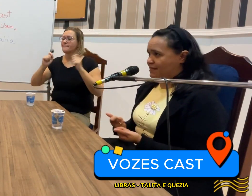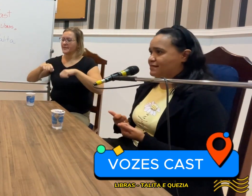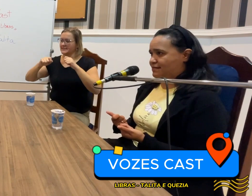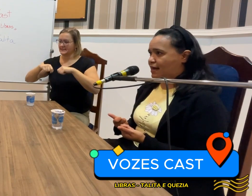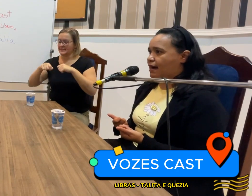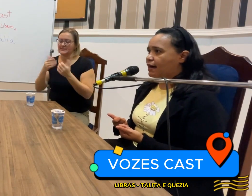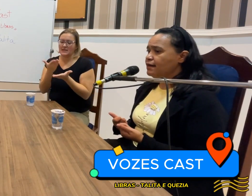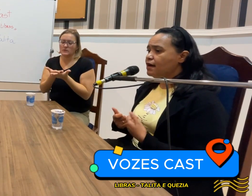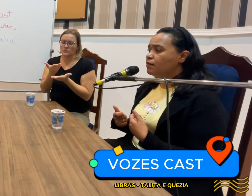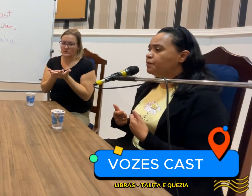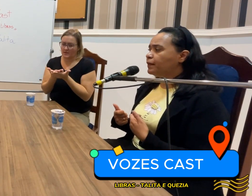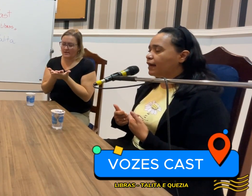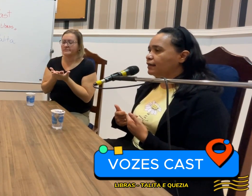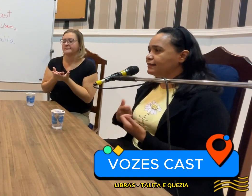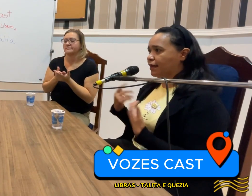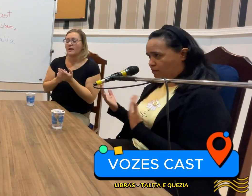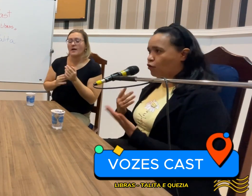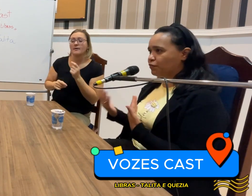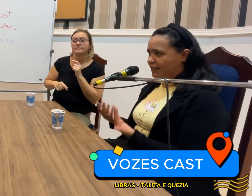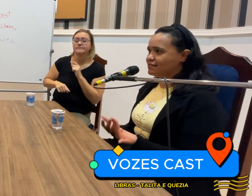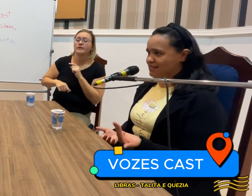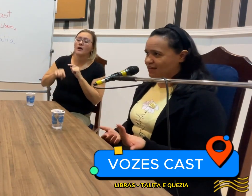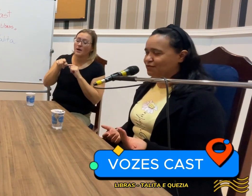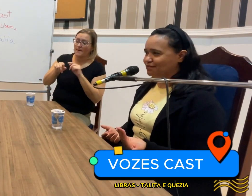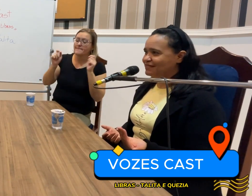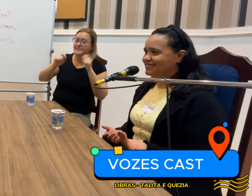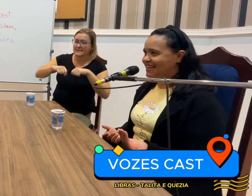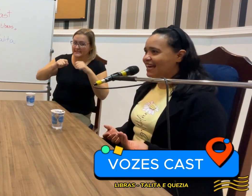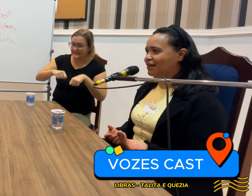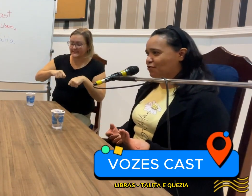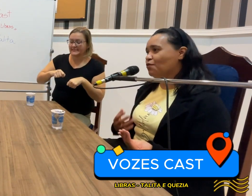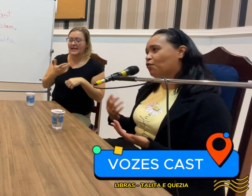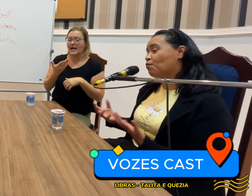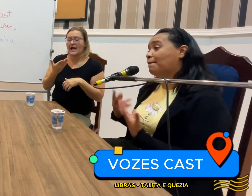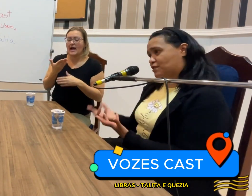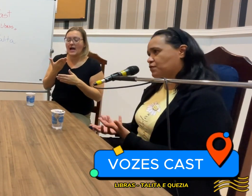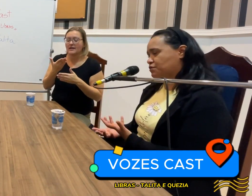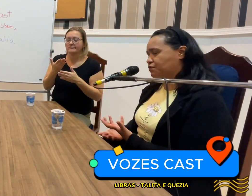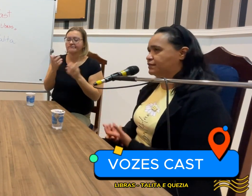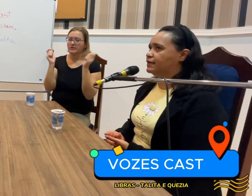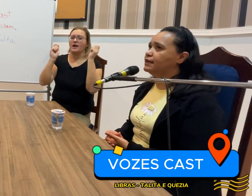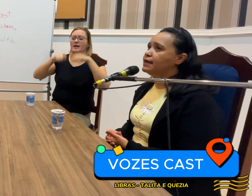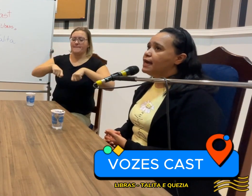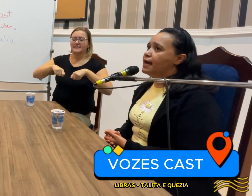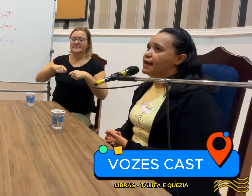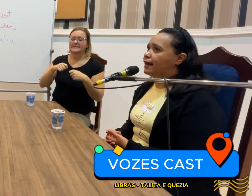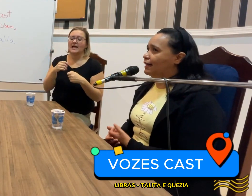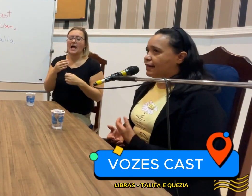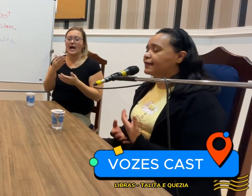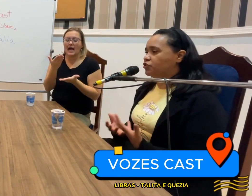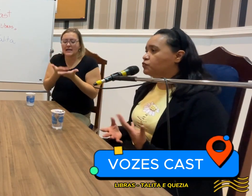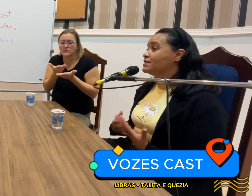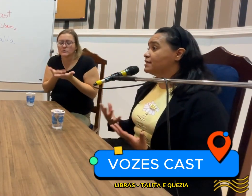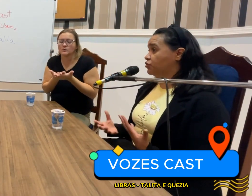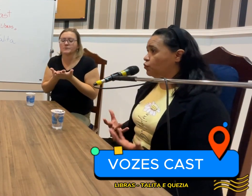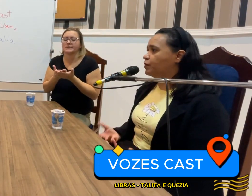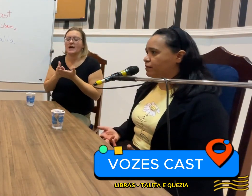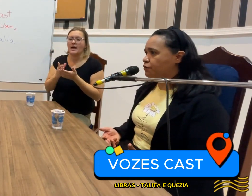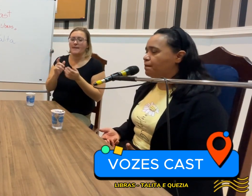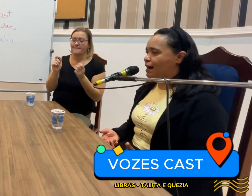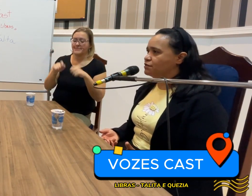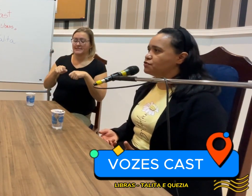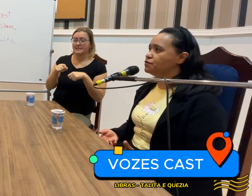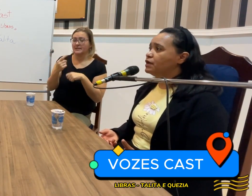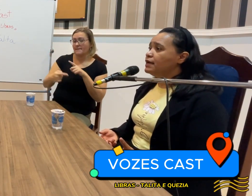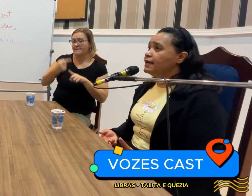se capacitar para ter uma comunicação, né, com a pessoa surda. Sim. Acredito que seja o